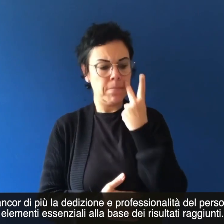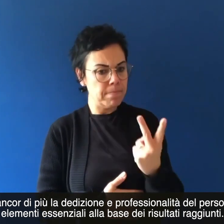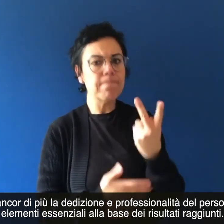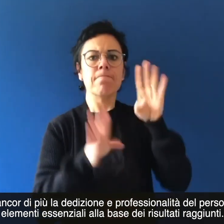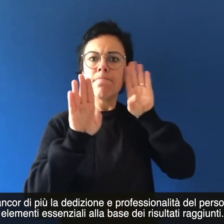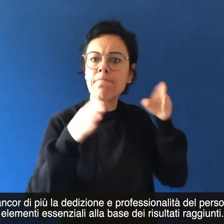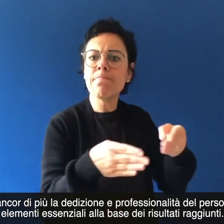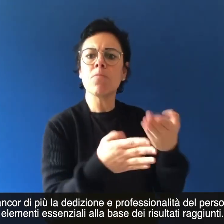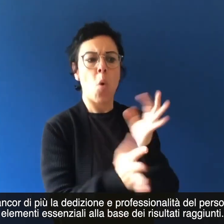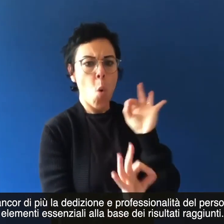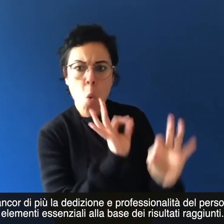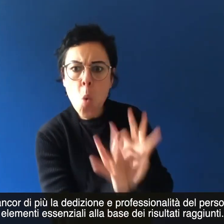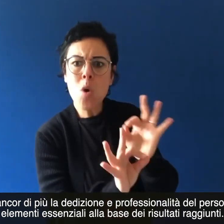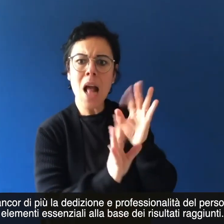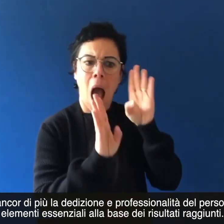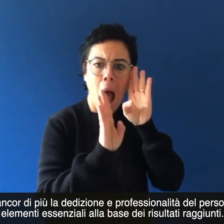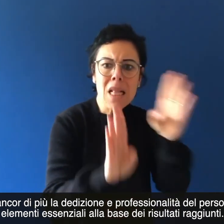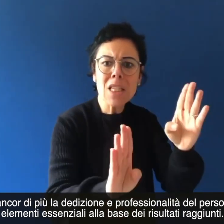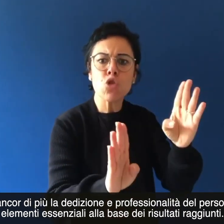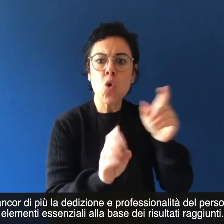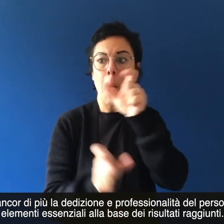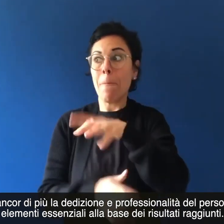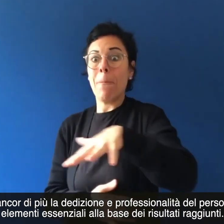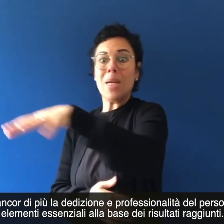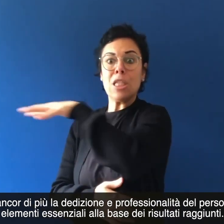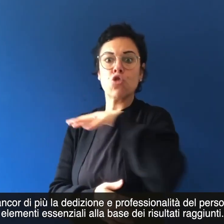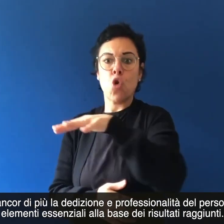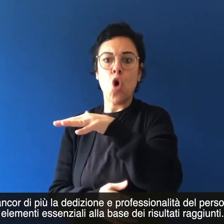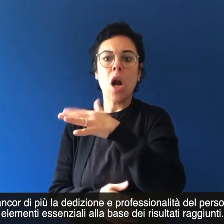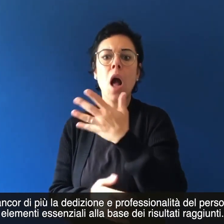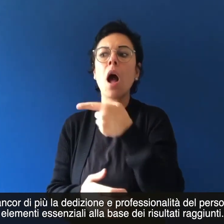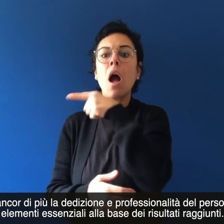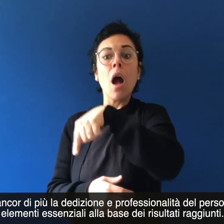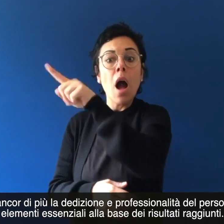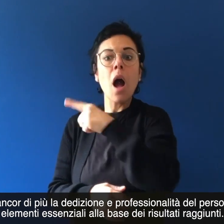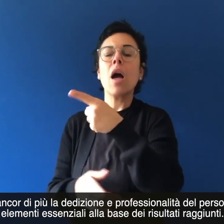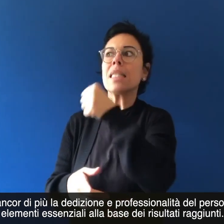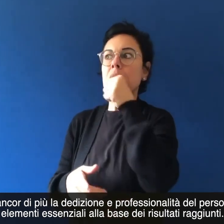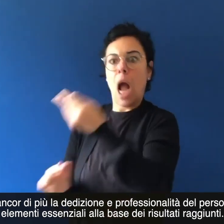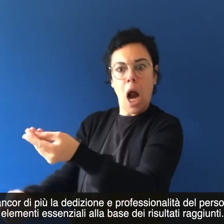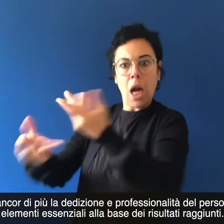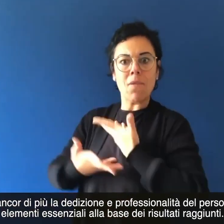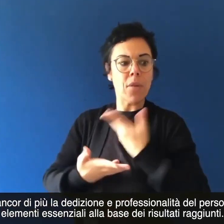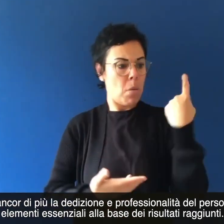personale, elementi essenziali, alla base proprio dei risultati